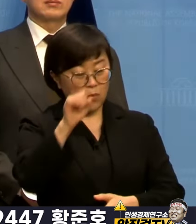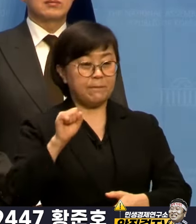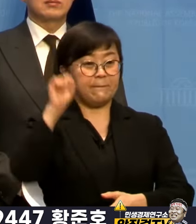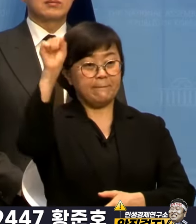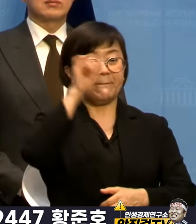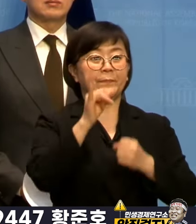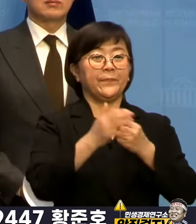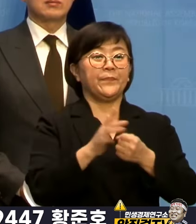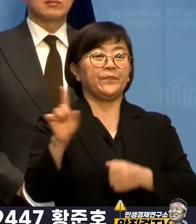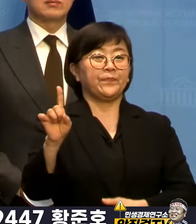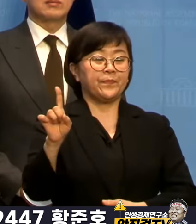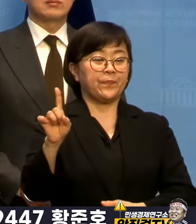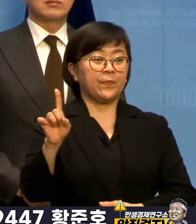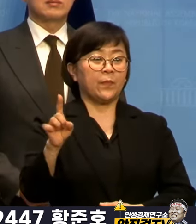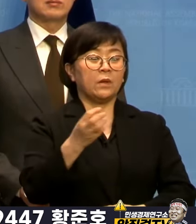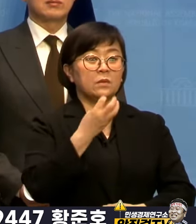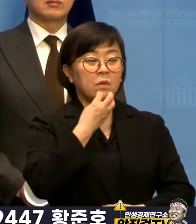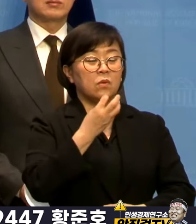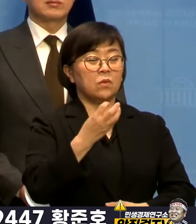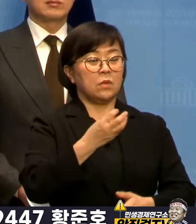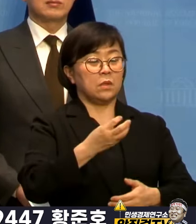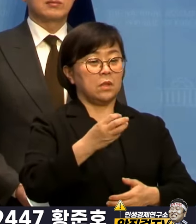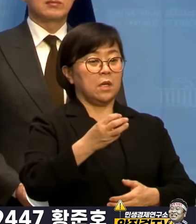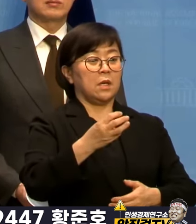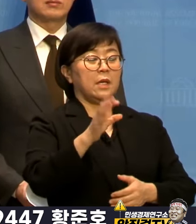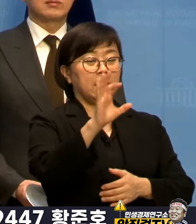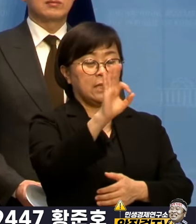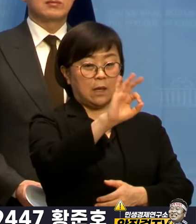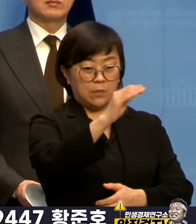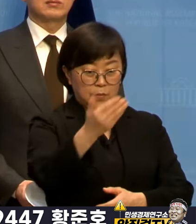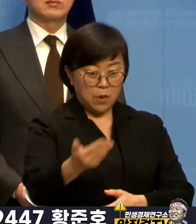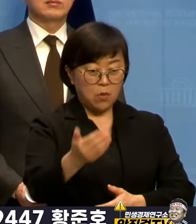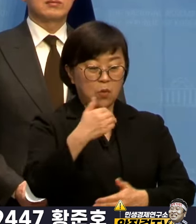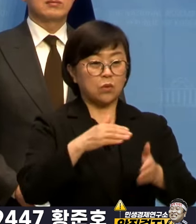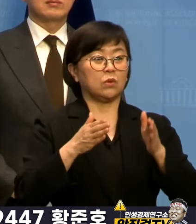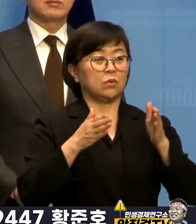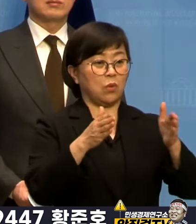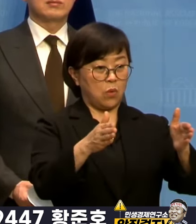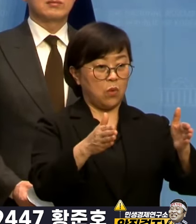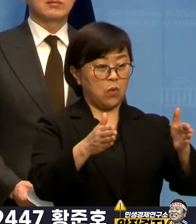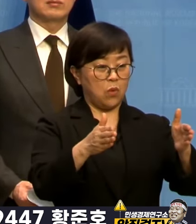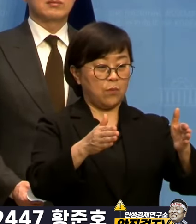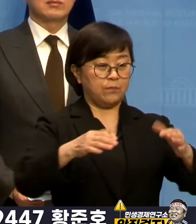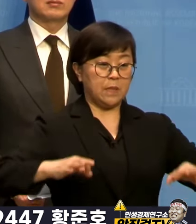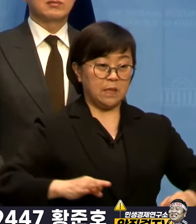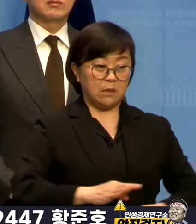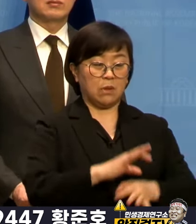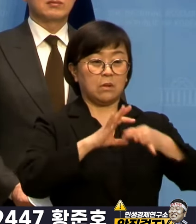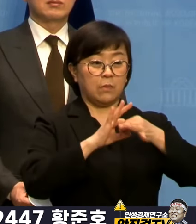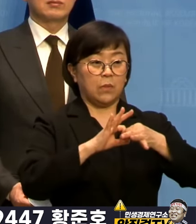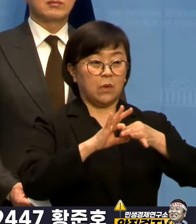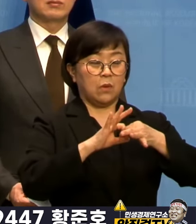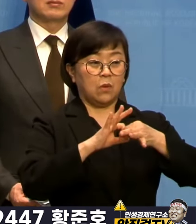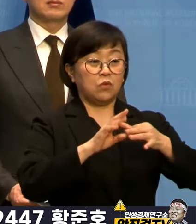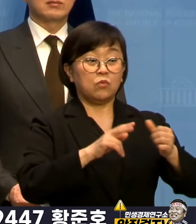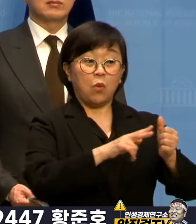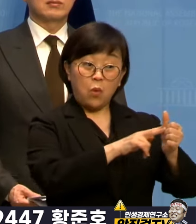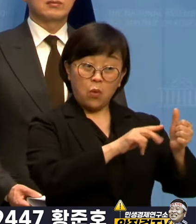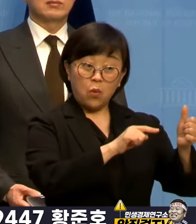규탄하고 규명하고 있는 서울 양평 고속도로 또 양평 공주 비리와 연동돼서 유력